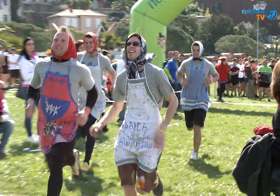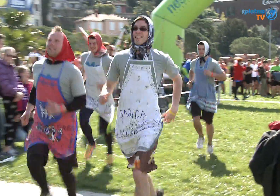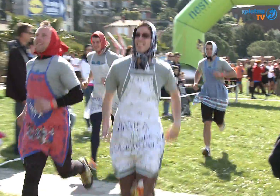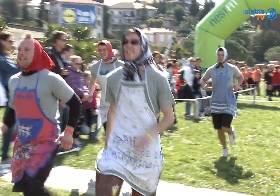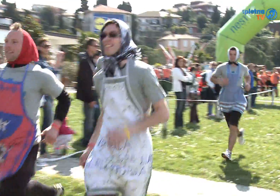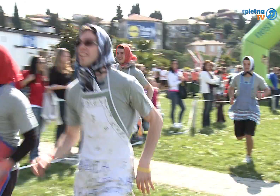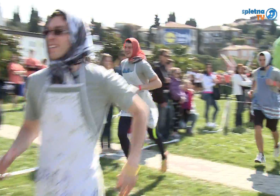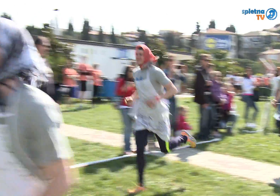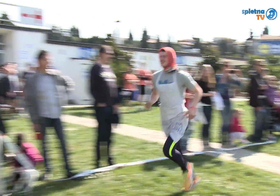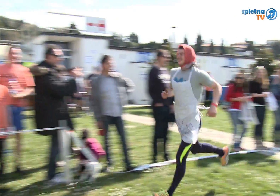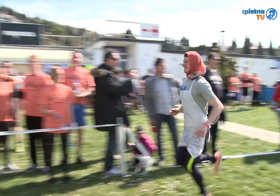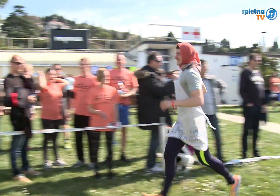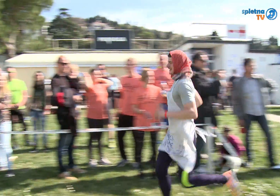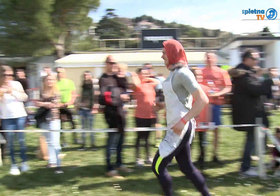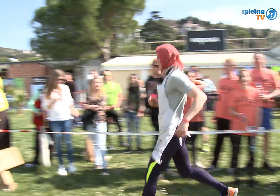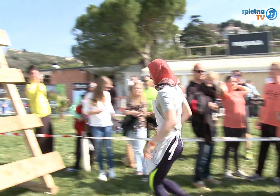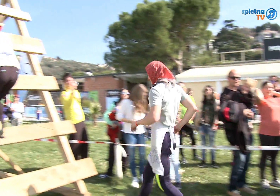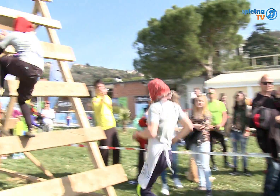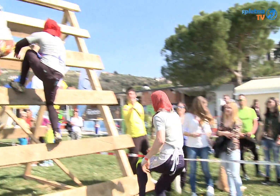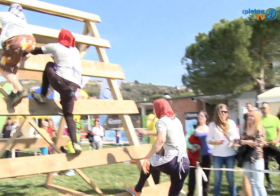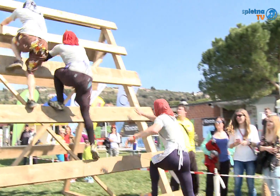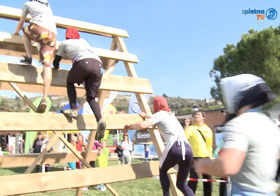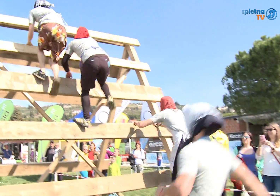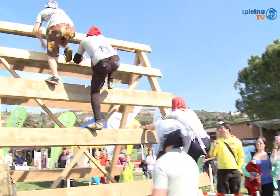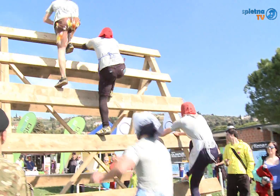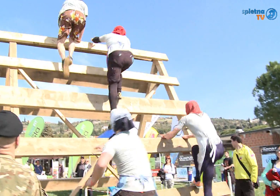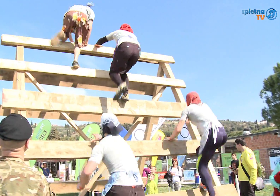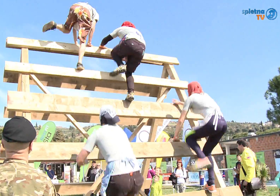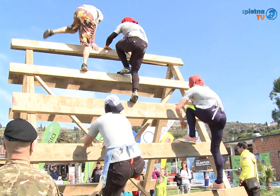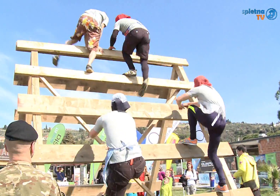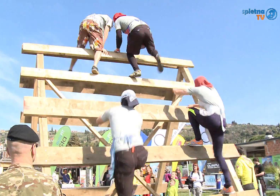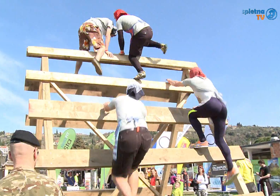Pa simpatična banda? Moška? Pa radi?